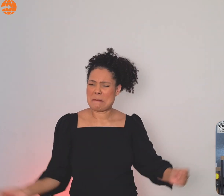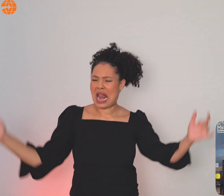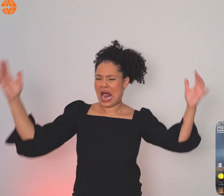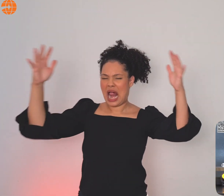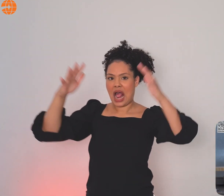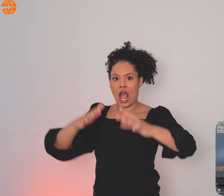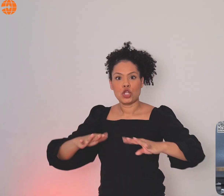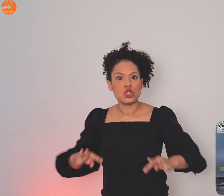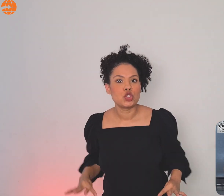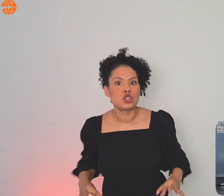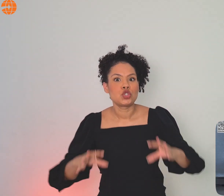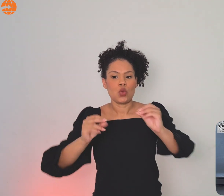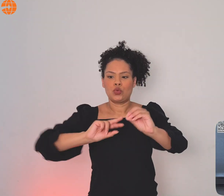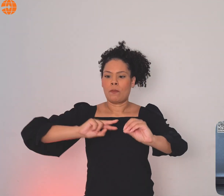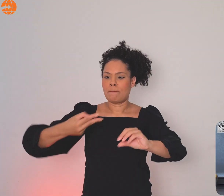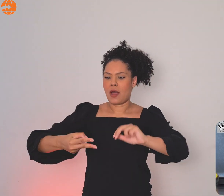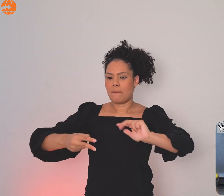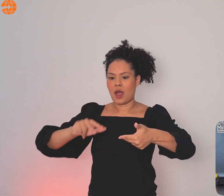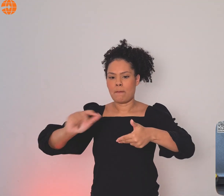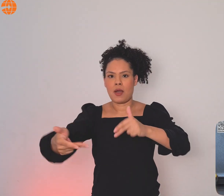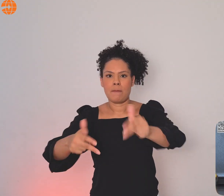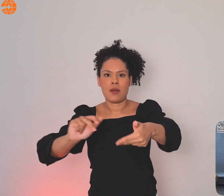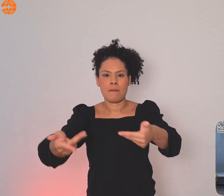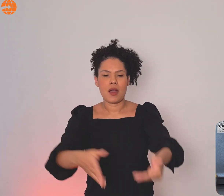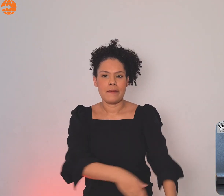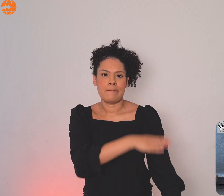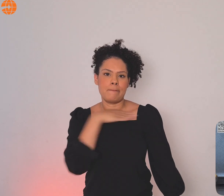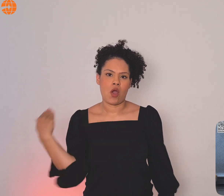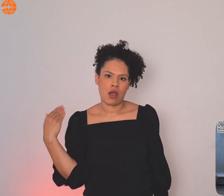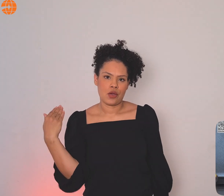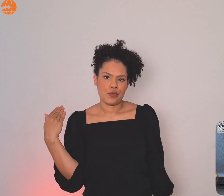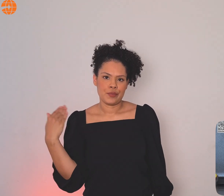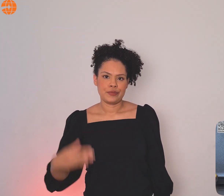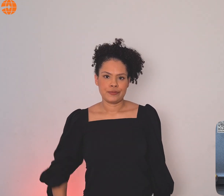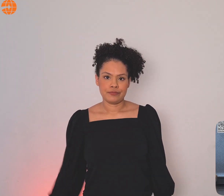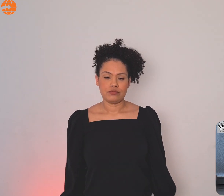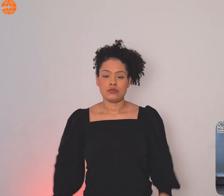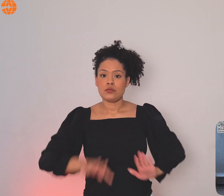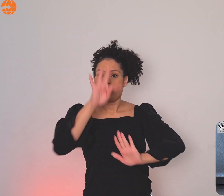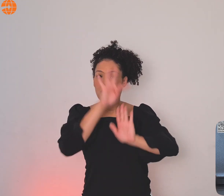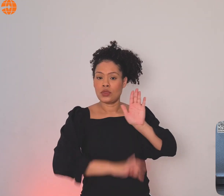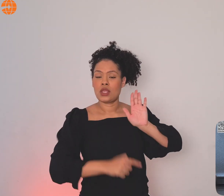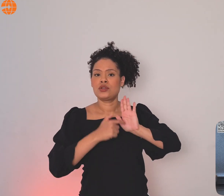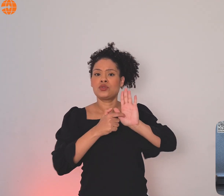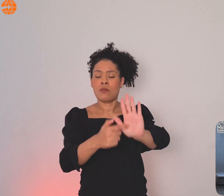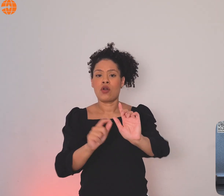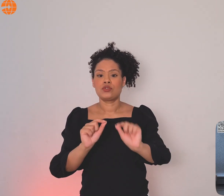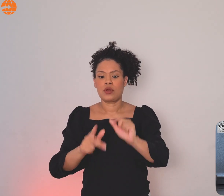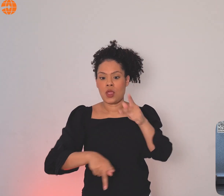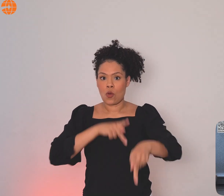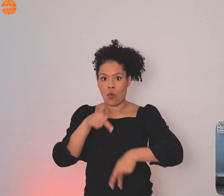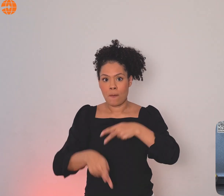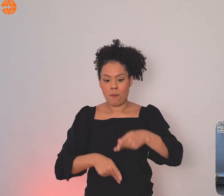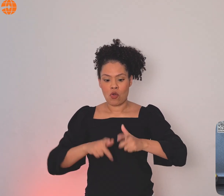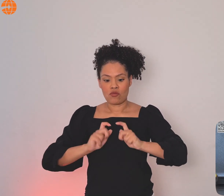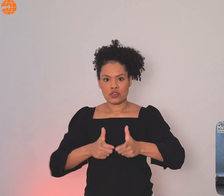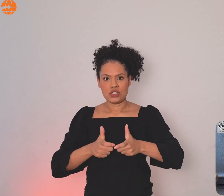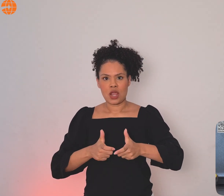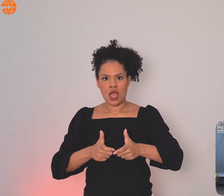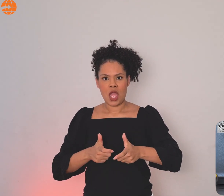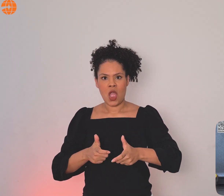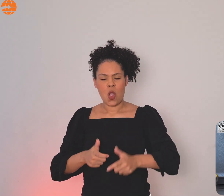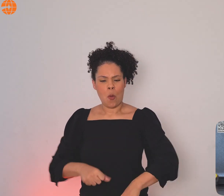Queridos, esse texto mostra um povo que marcha, um povo que vai adiante, um povo